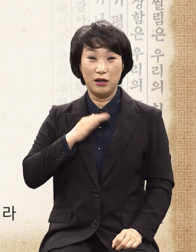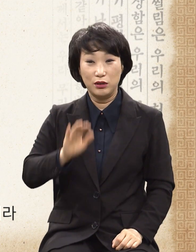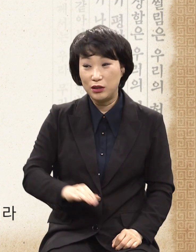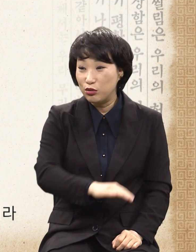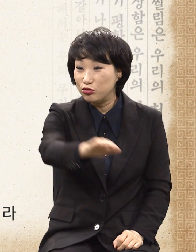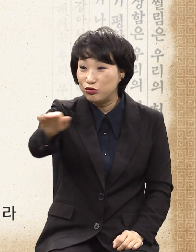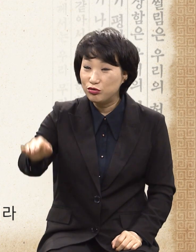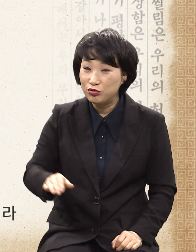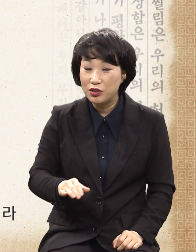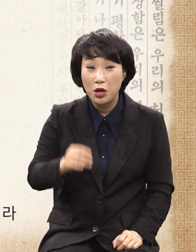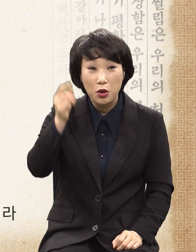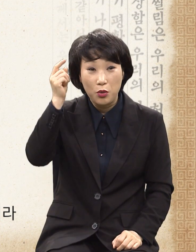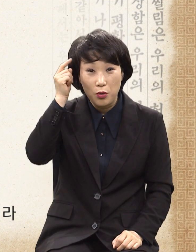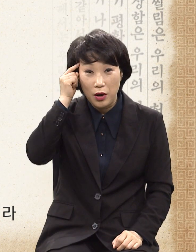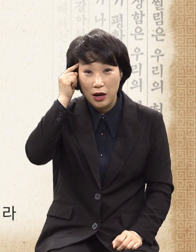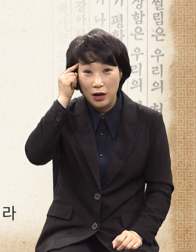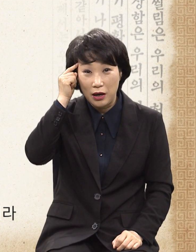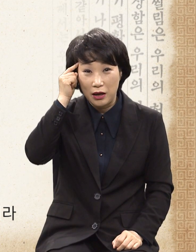근데 우리는 왜